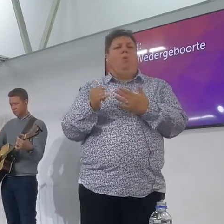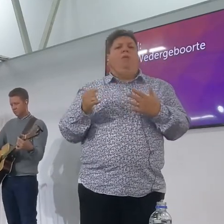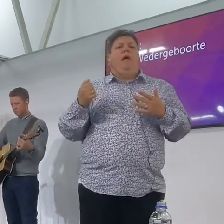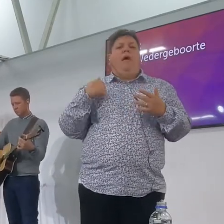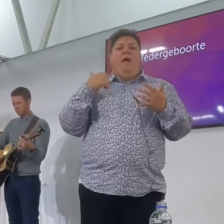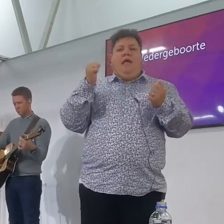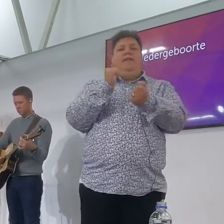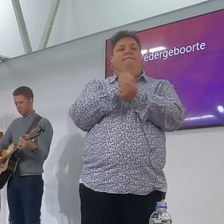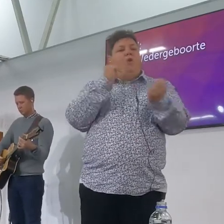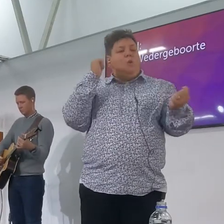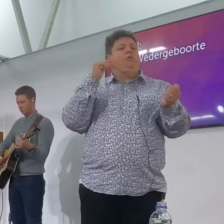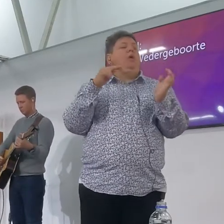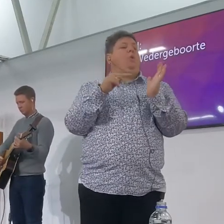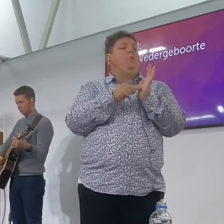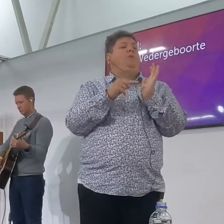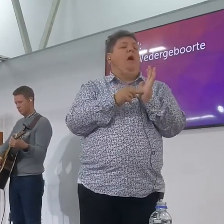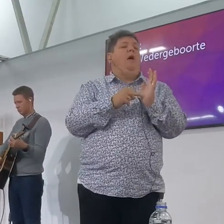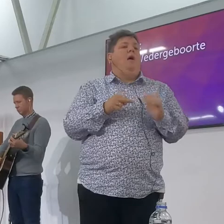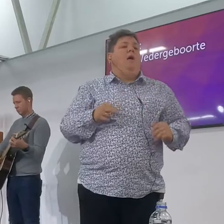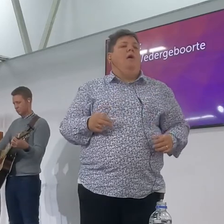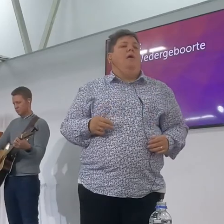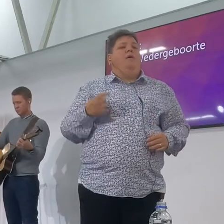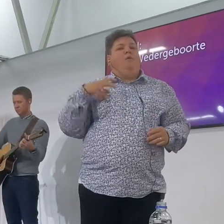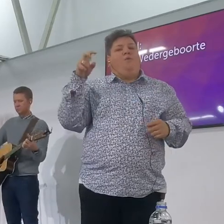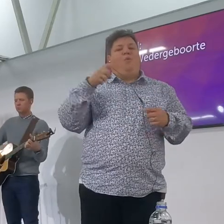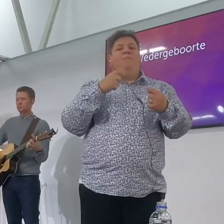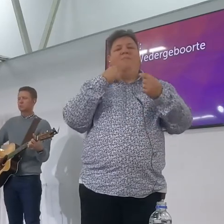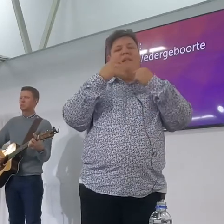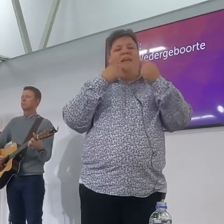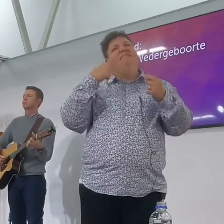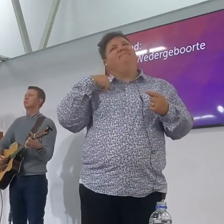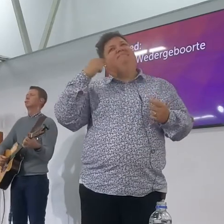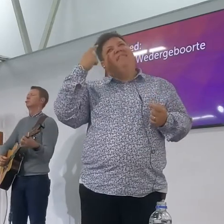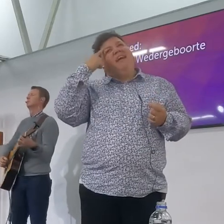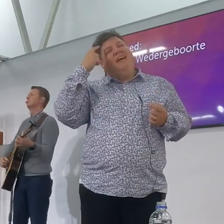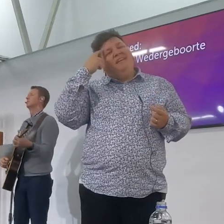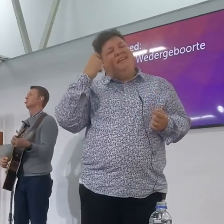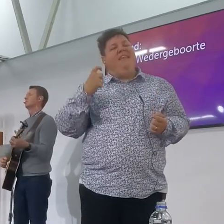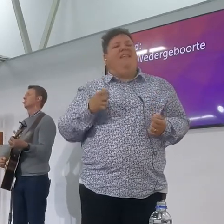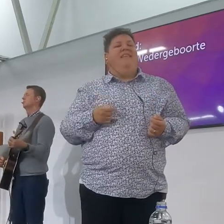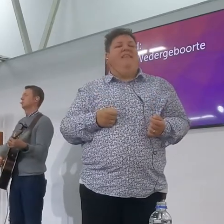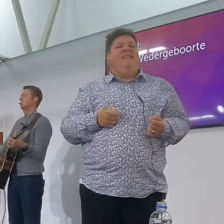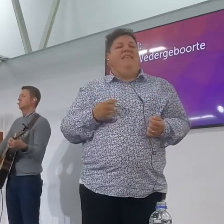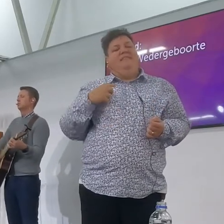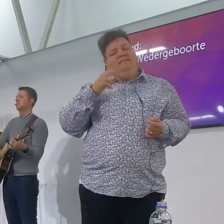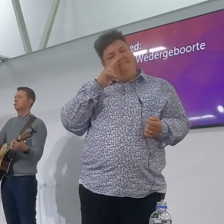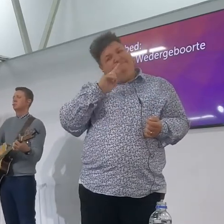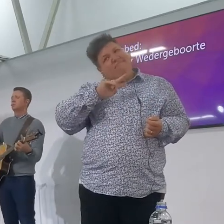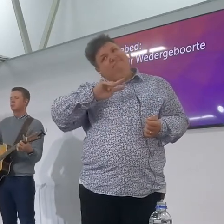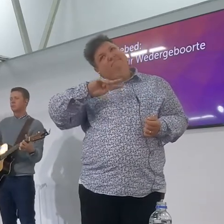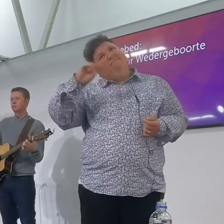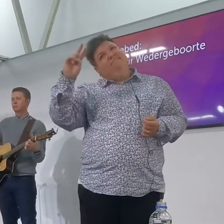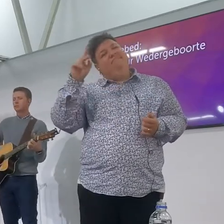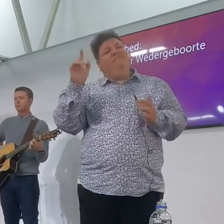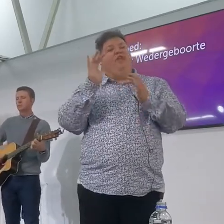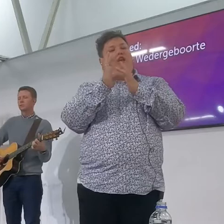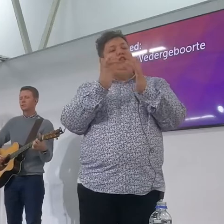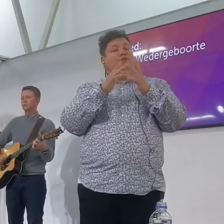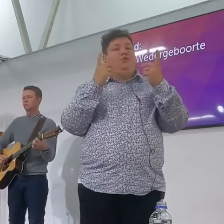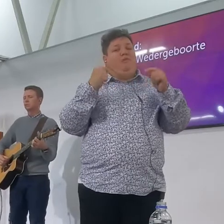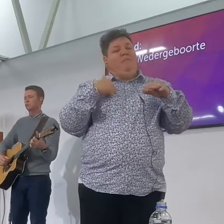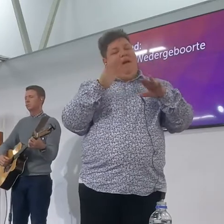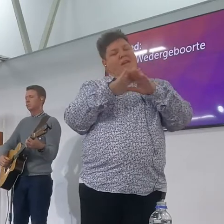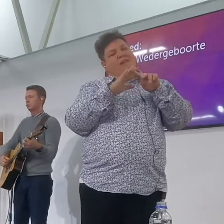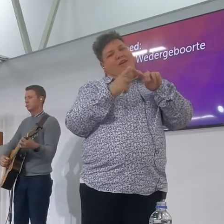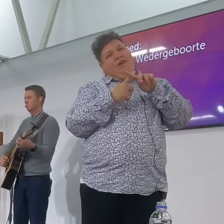verlosser nodig. Ek kom bely dit, ek kom erken dit en ek kan sien dat dit wat Jesus Christus aan die kruis gedoen het vir my is